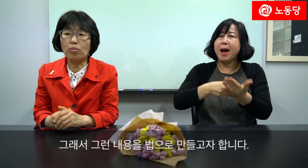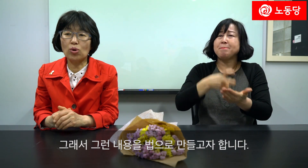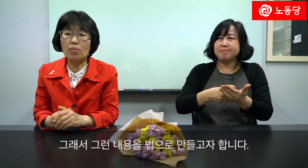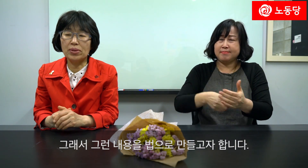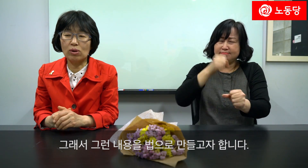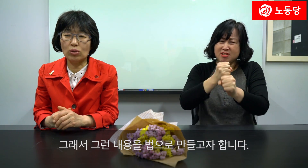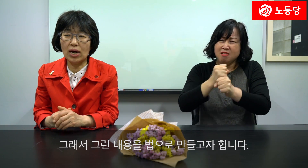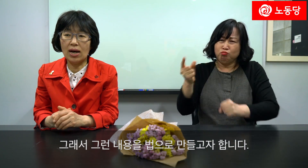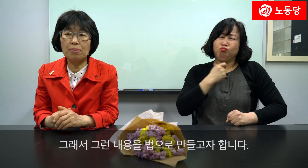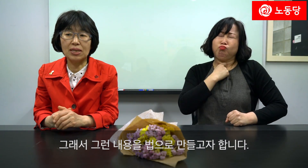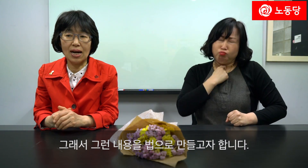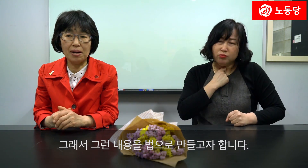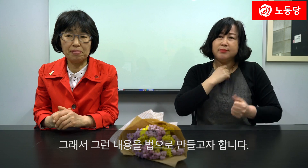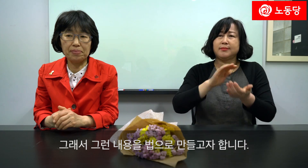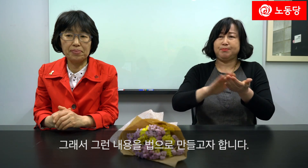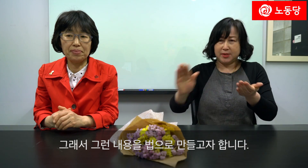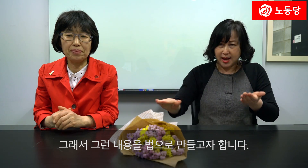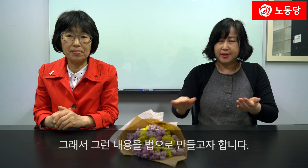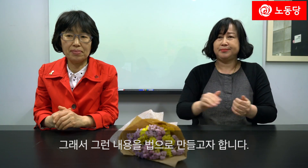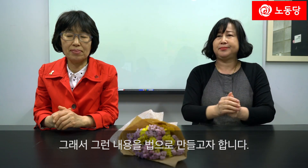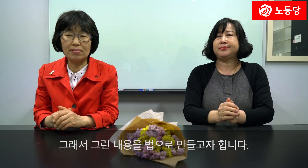내용을 법으로 만들고자 합니다.